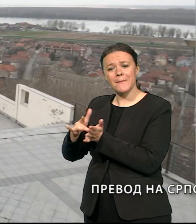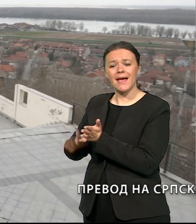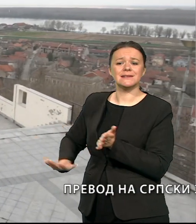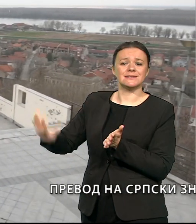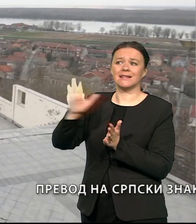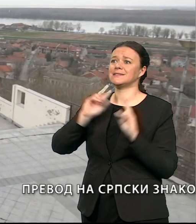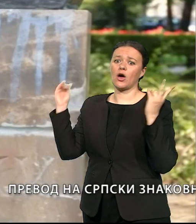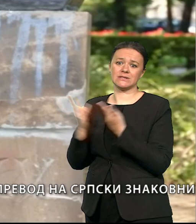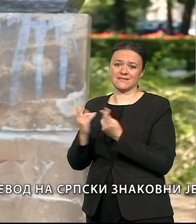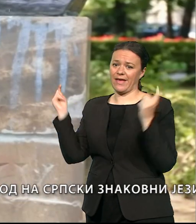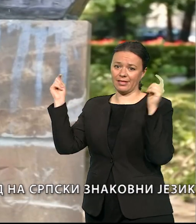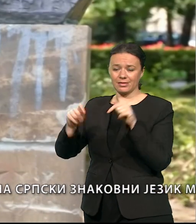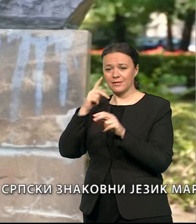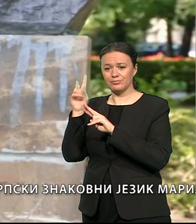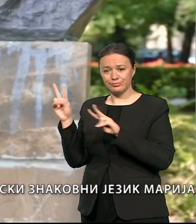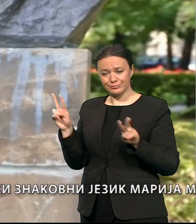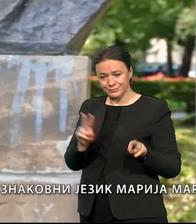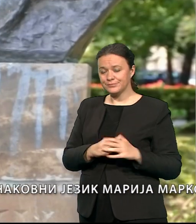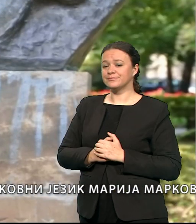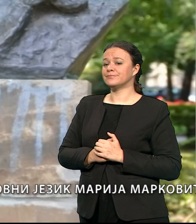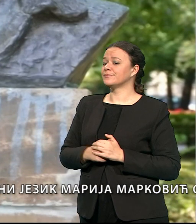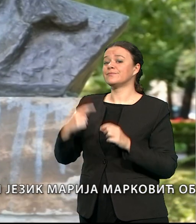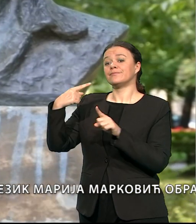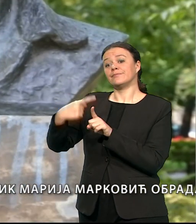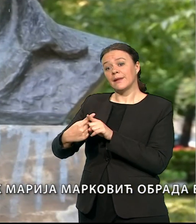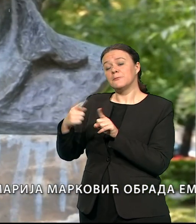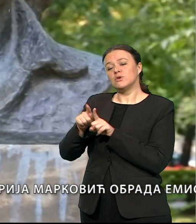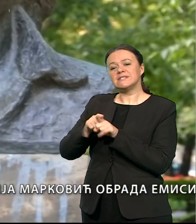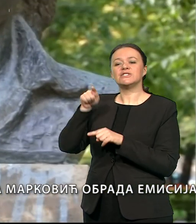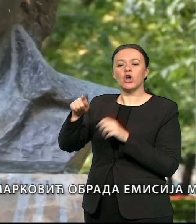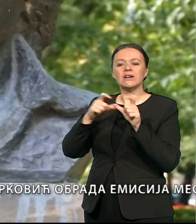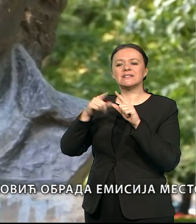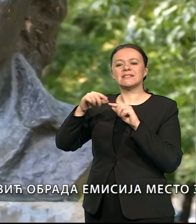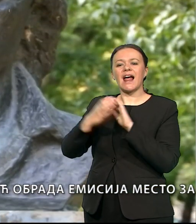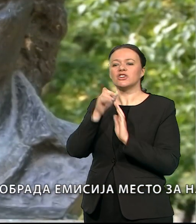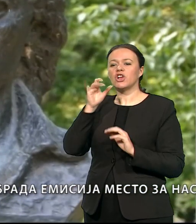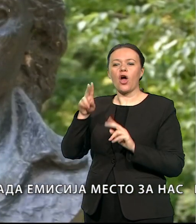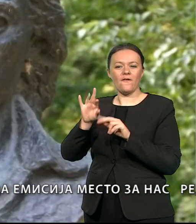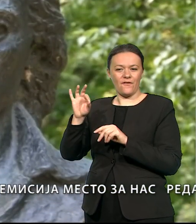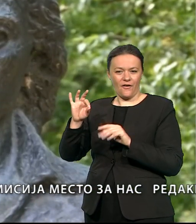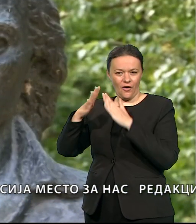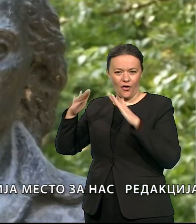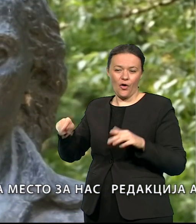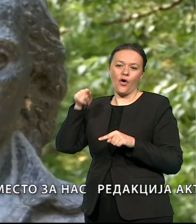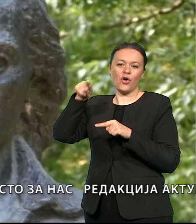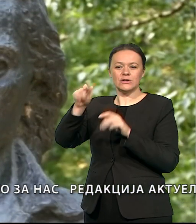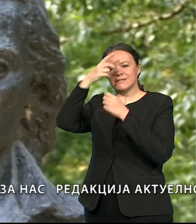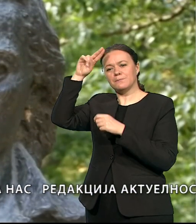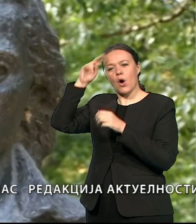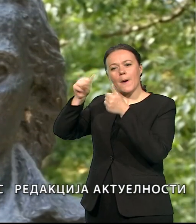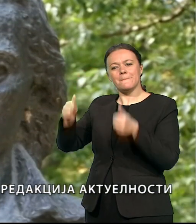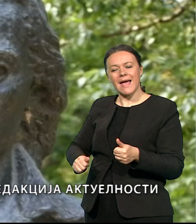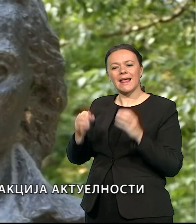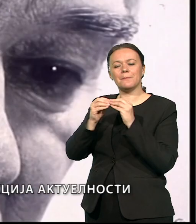iz celog sveta. Biser u kruni ovog dela Srbije svakako je Stražilovo, koje čuvaju seni Branka Radičevića i